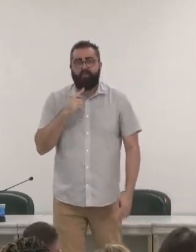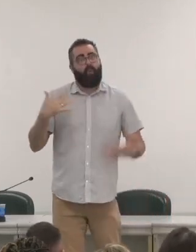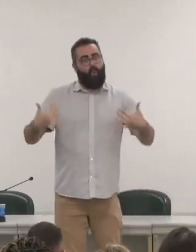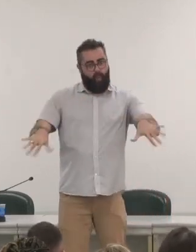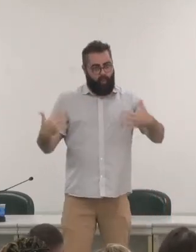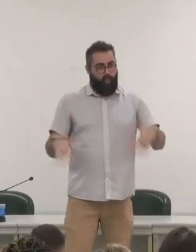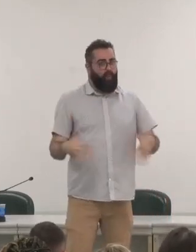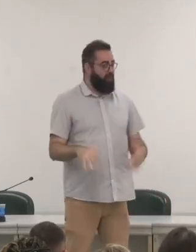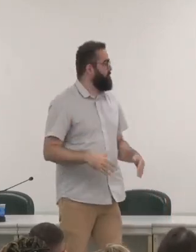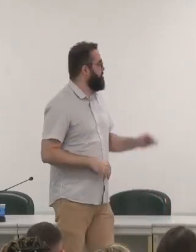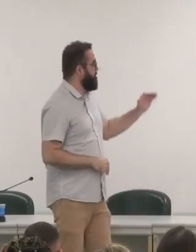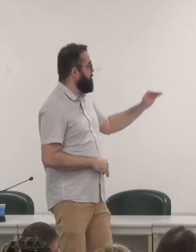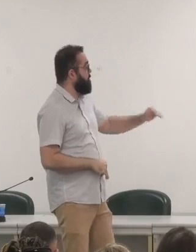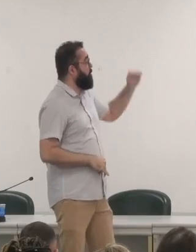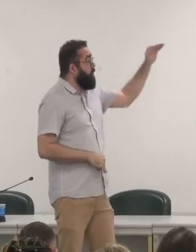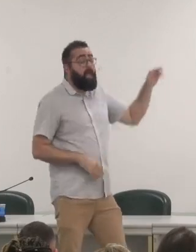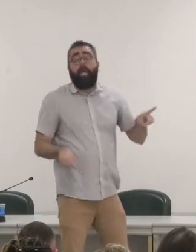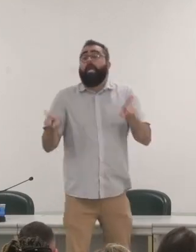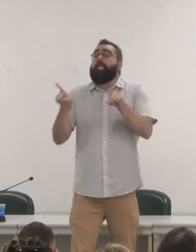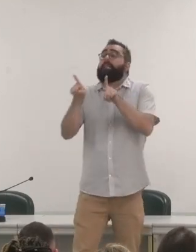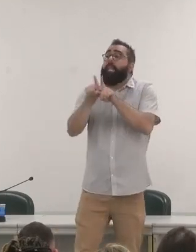de 34 pessoas surdas.